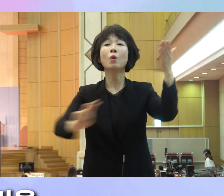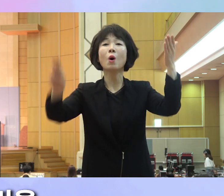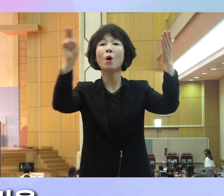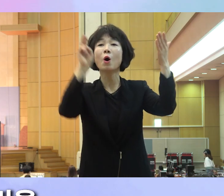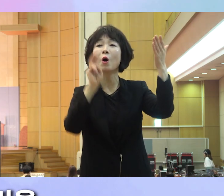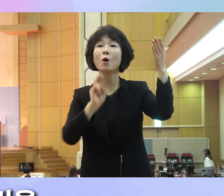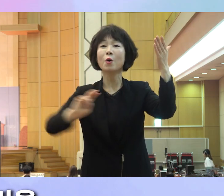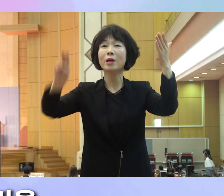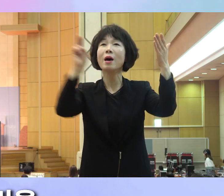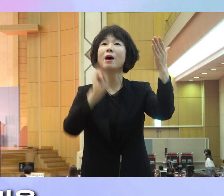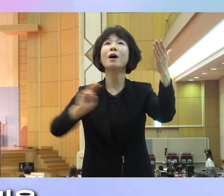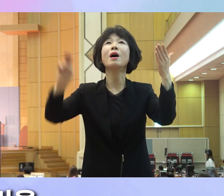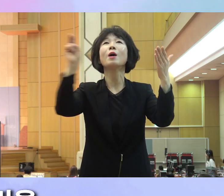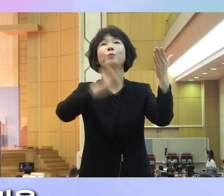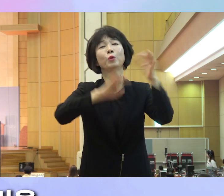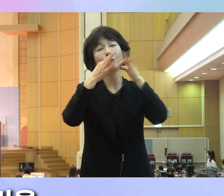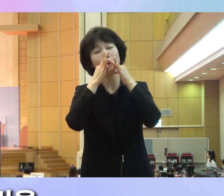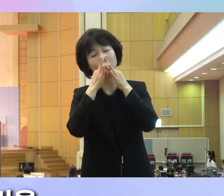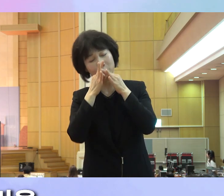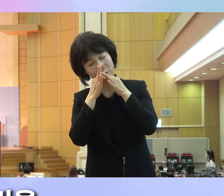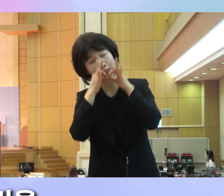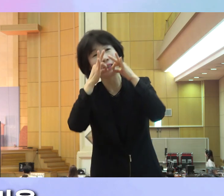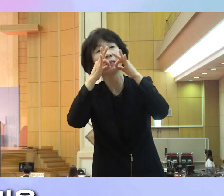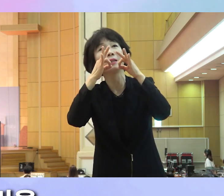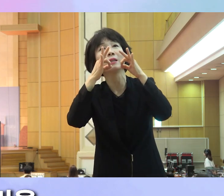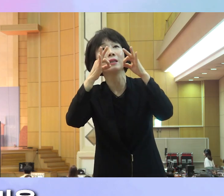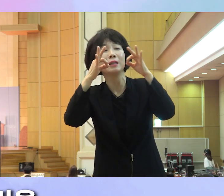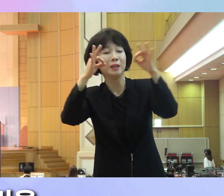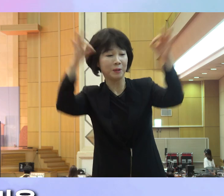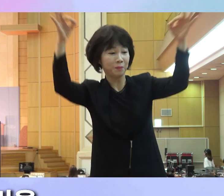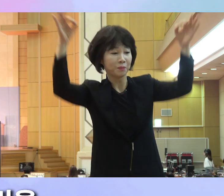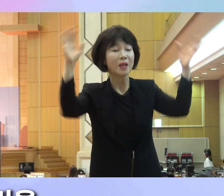구원의 노래 부르리.